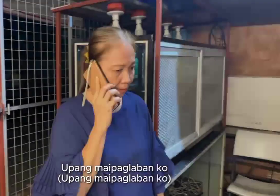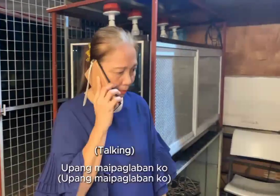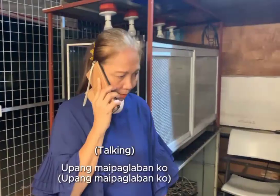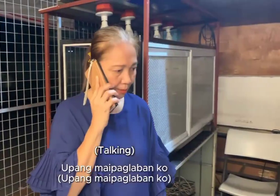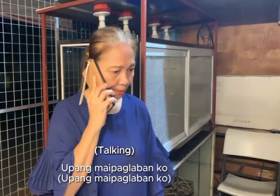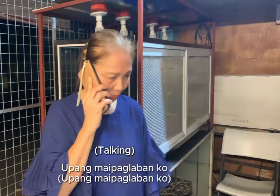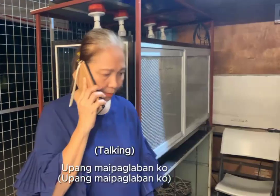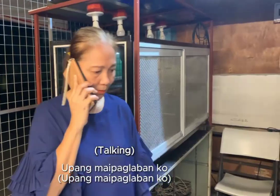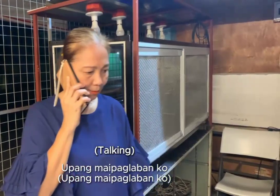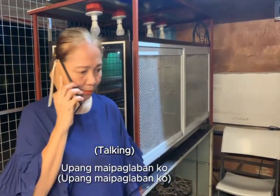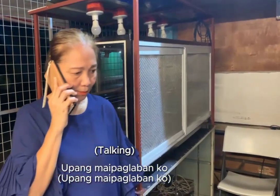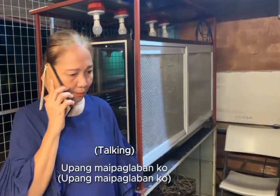maipaglaban ko